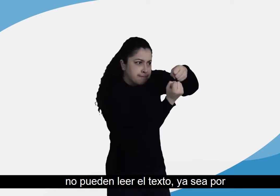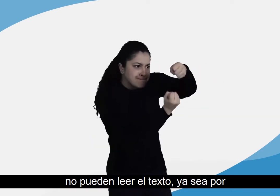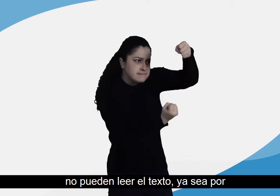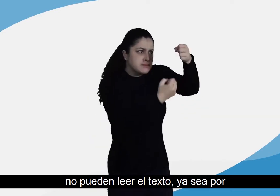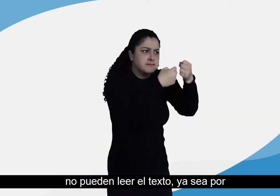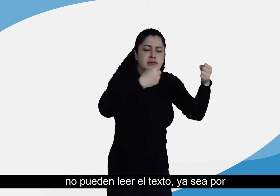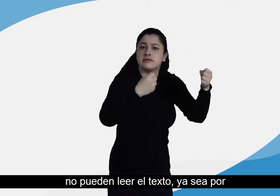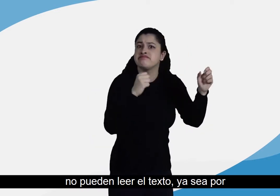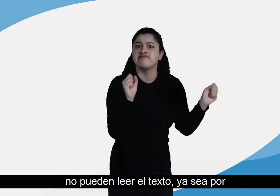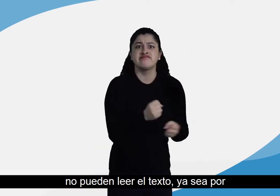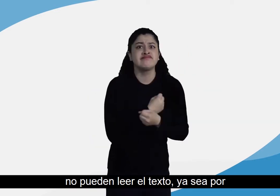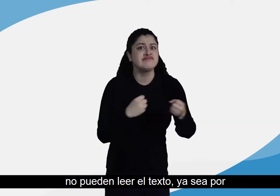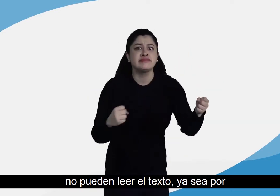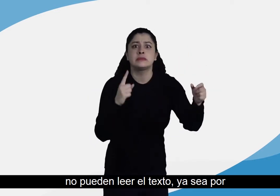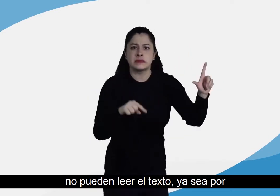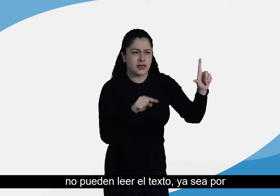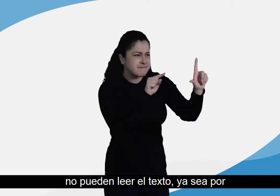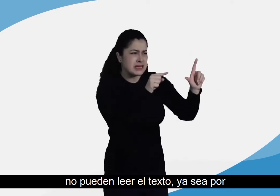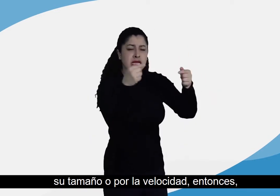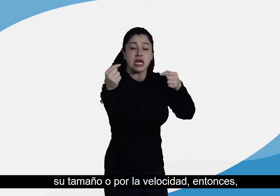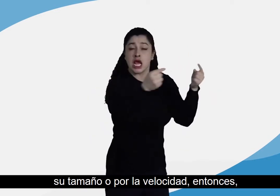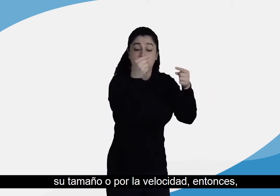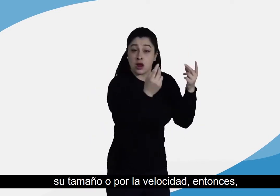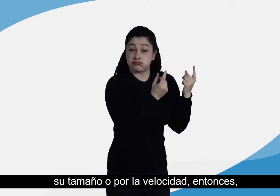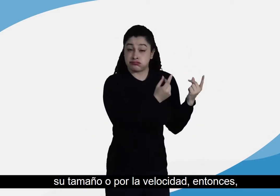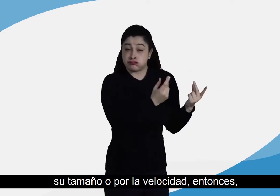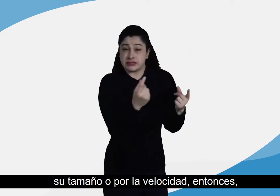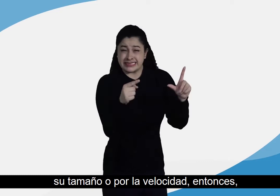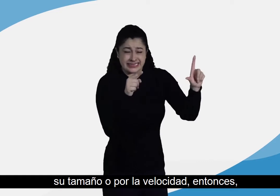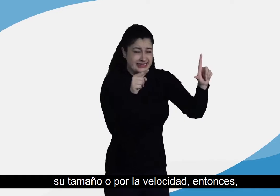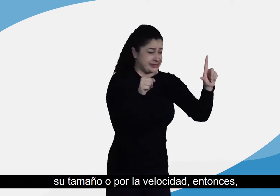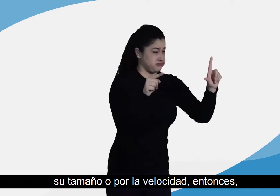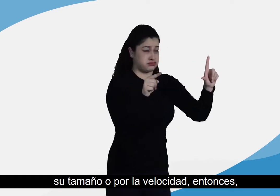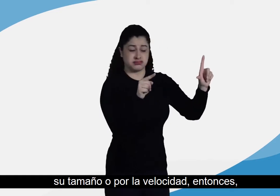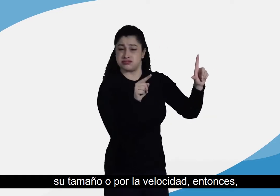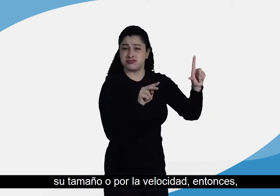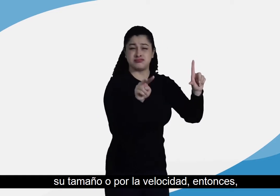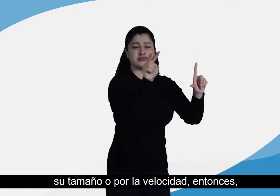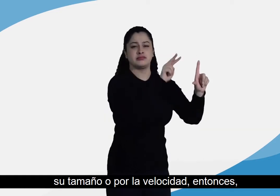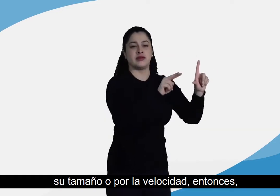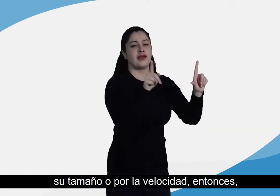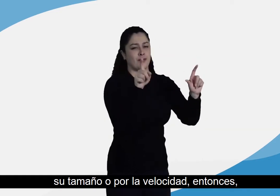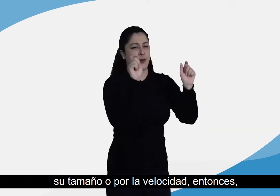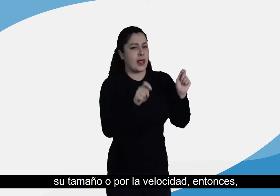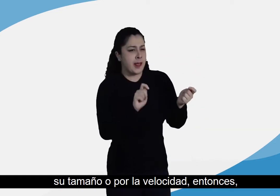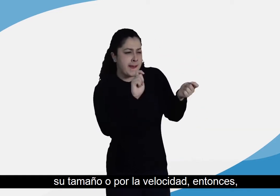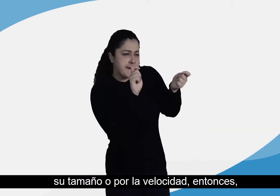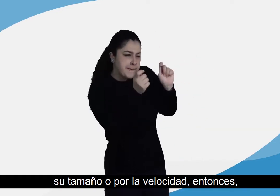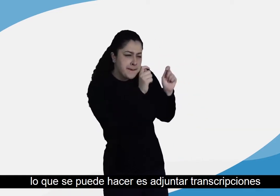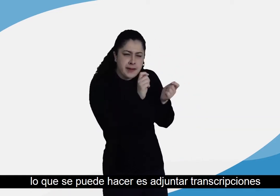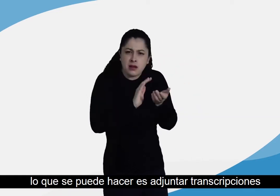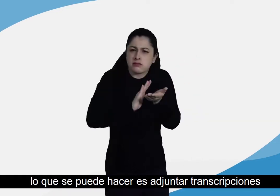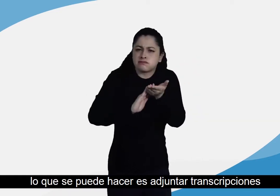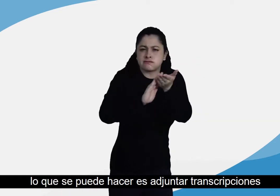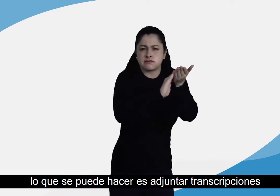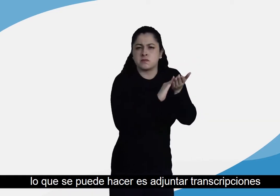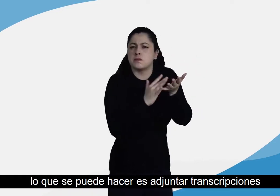leer el texto, ya sea por su tamaño o por la velocidad. Entonces, lo que puede hacer